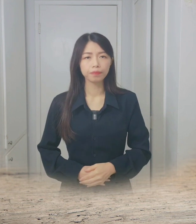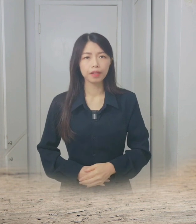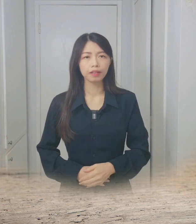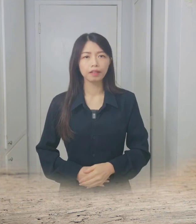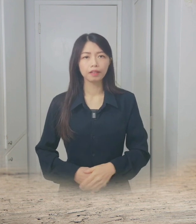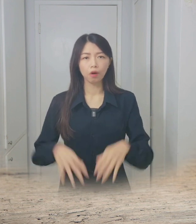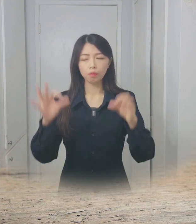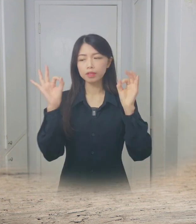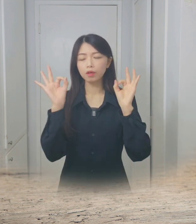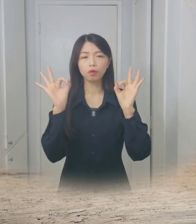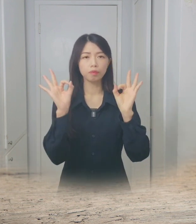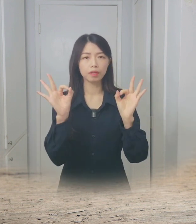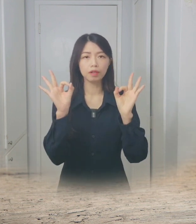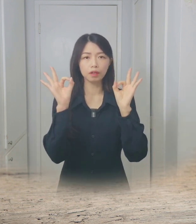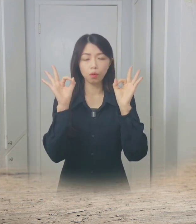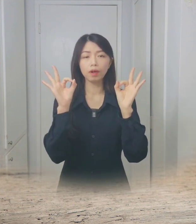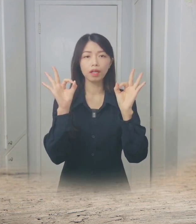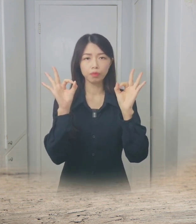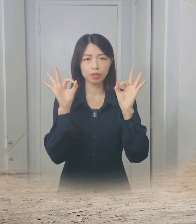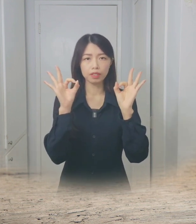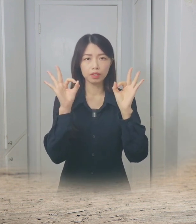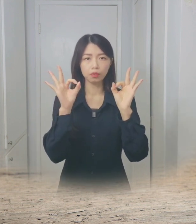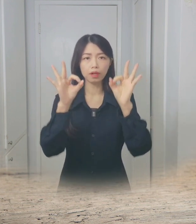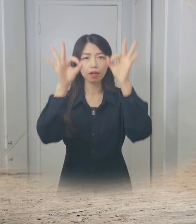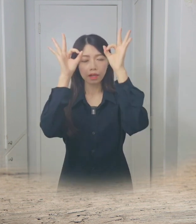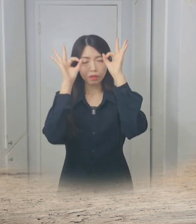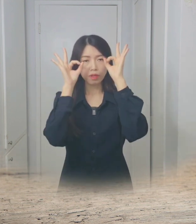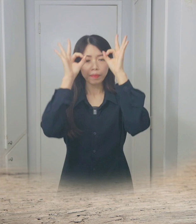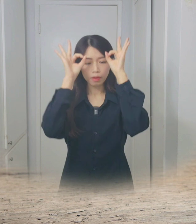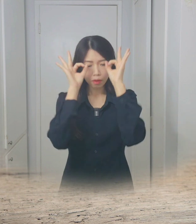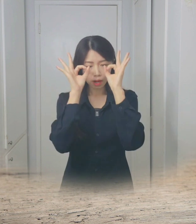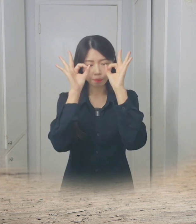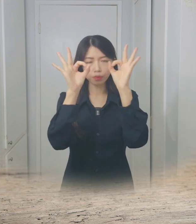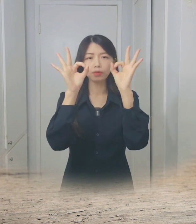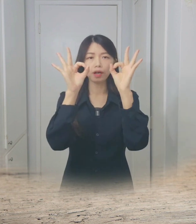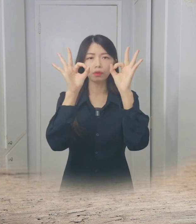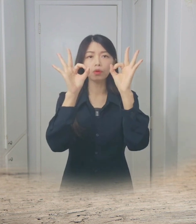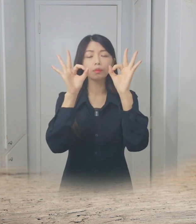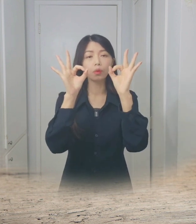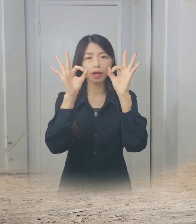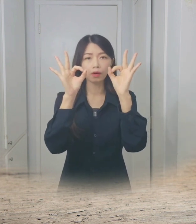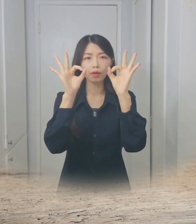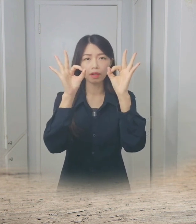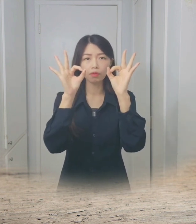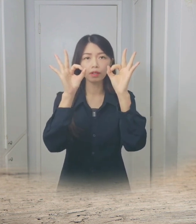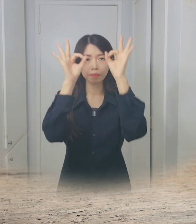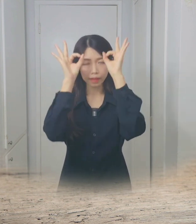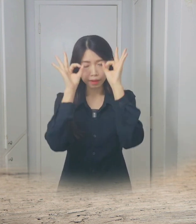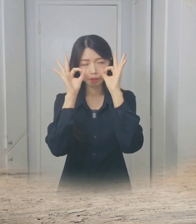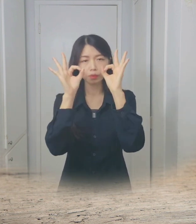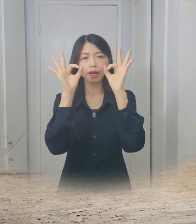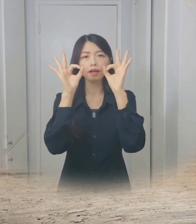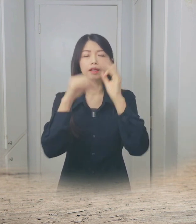일단은 엄지하고 검지를 동그랗게 붙이신 이 손을 눈앞에서 앞으로 나가도 보다라고 한 제 수어가